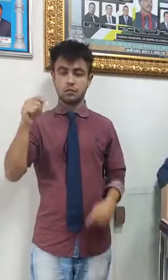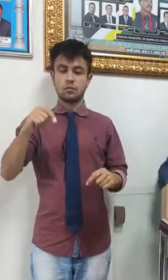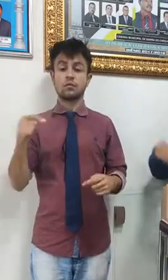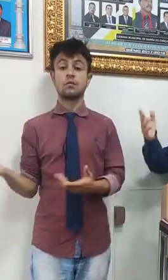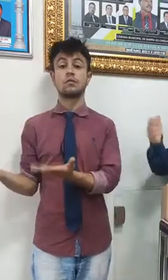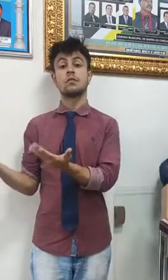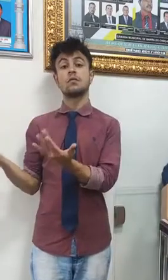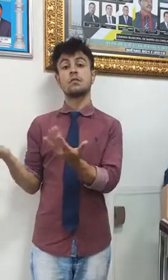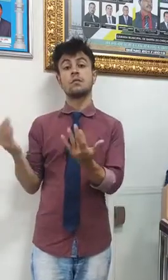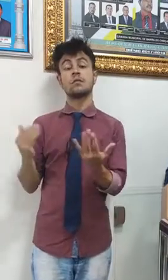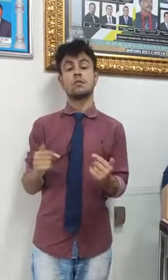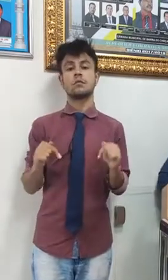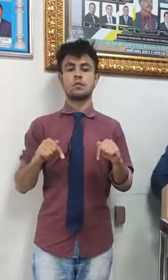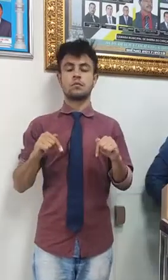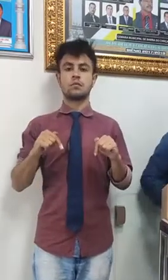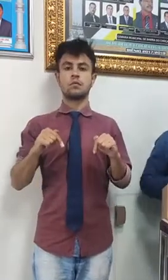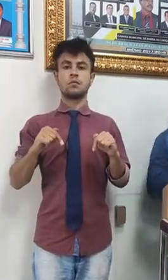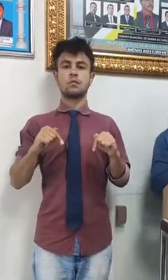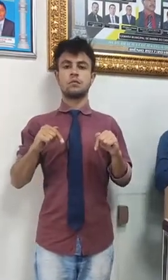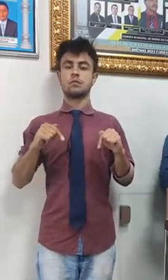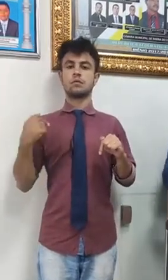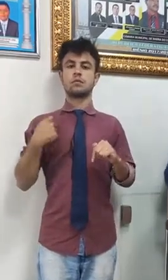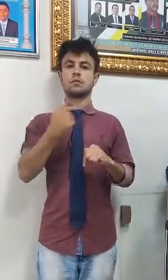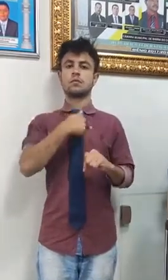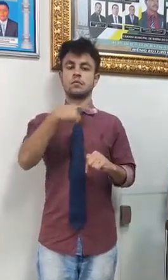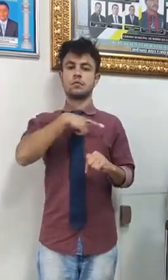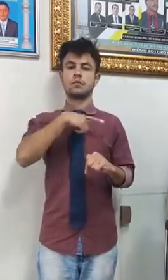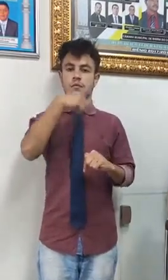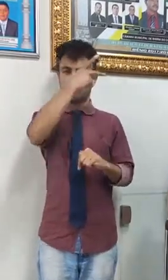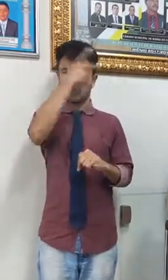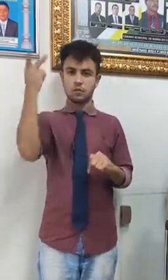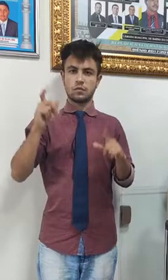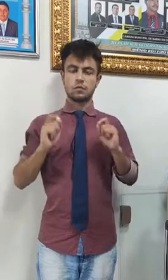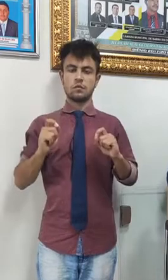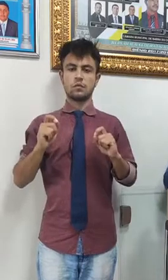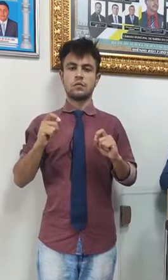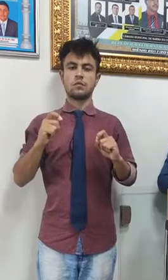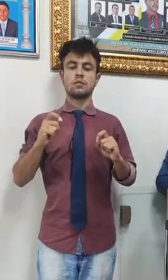fica muito contente com vocês todos. E dizer, né, que...